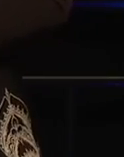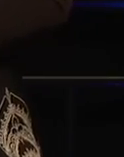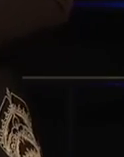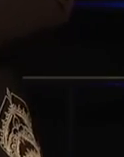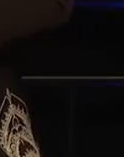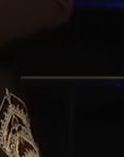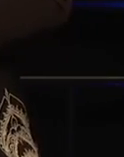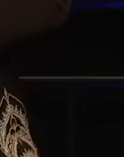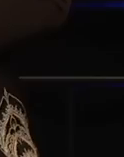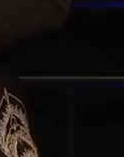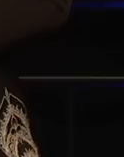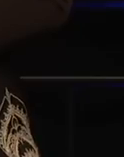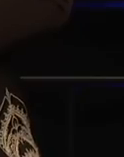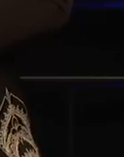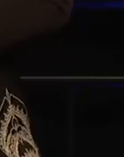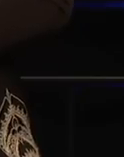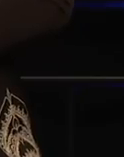¿Qué los consumidores pueden hacer?